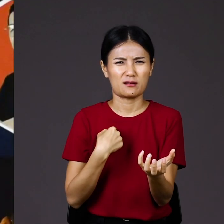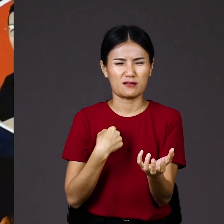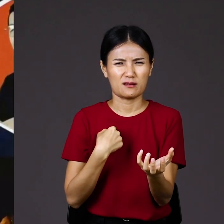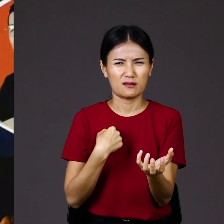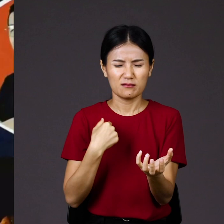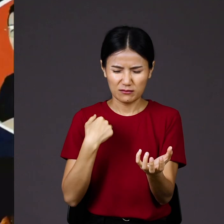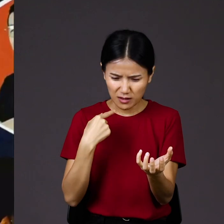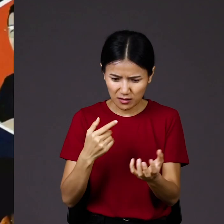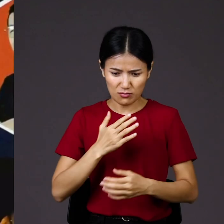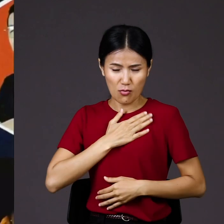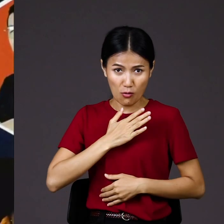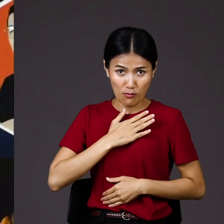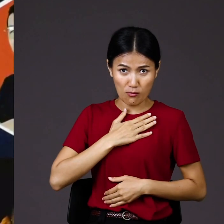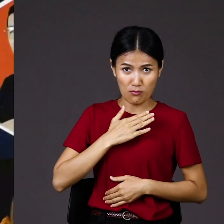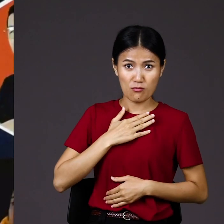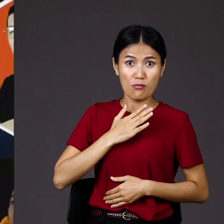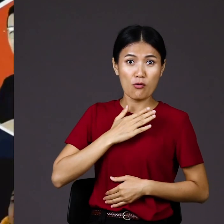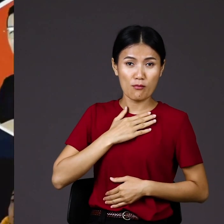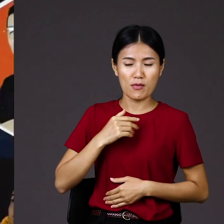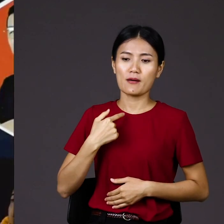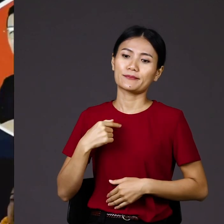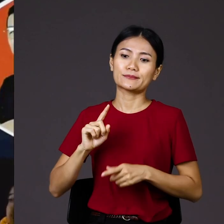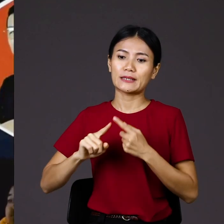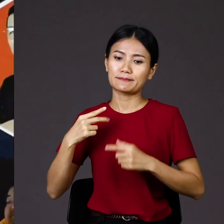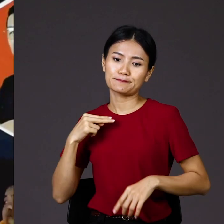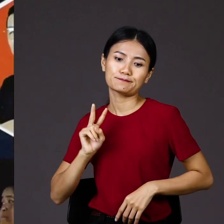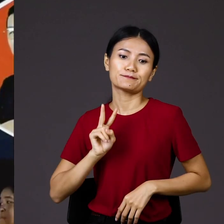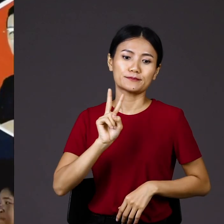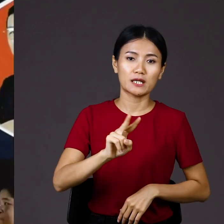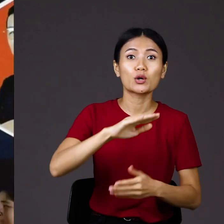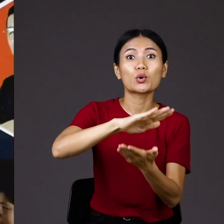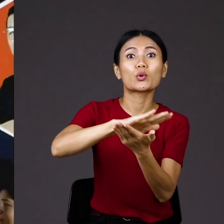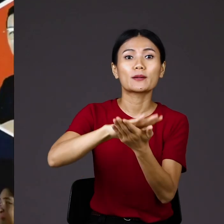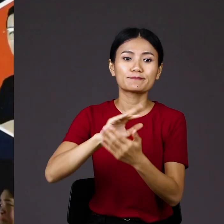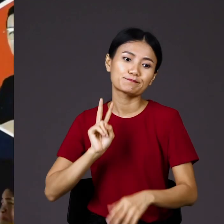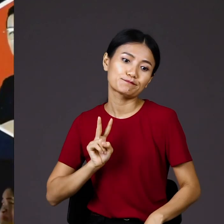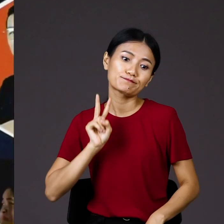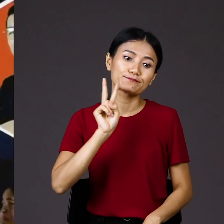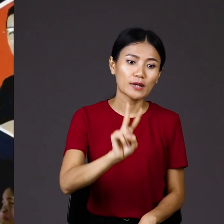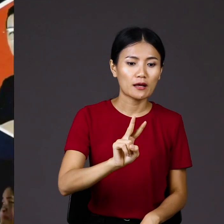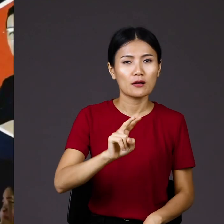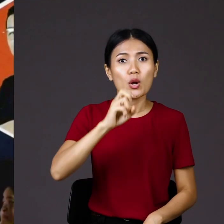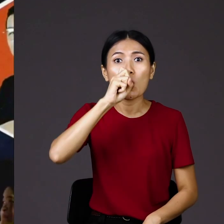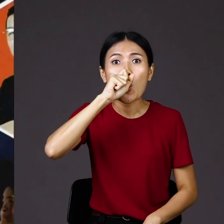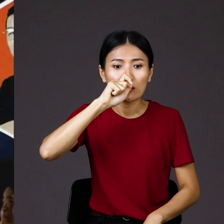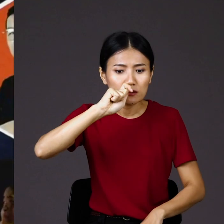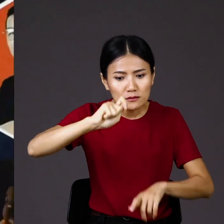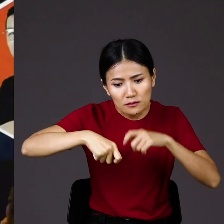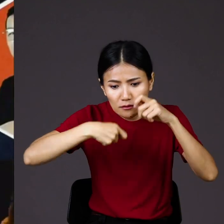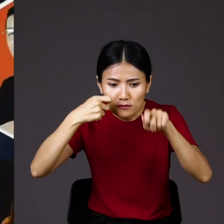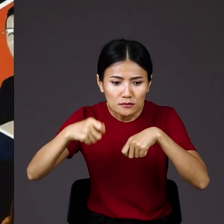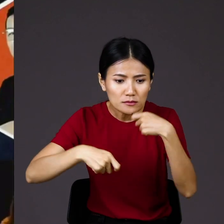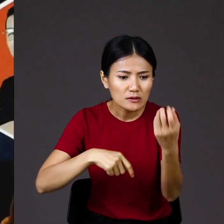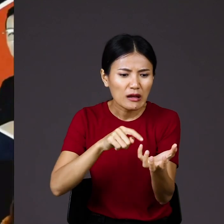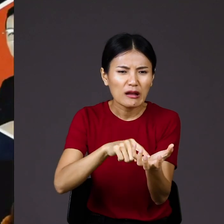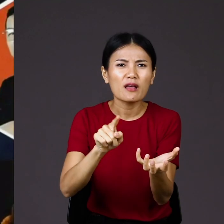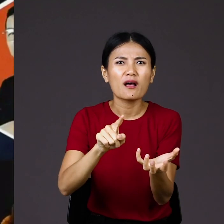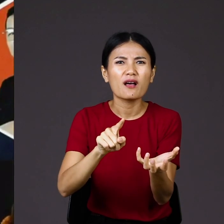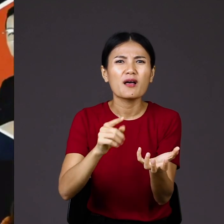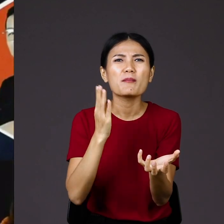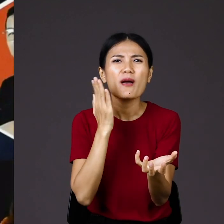พานิชกุลเคยไปทานอาหารที่ขาดโภชนาการกับเด็กในโรงเรียนมันมีแต่แป้ง